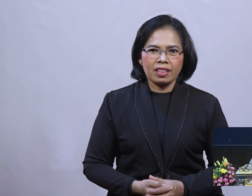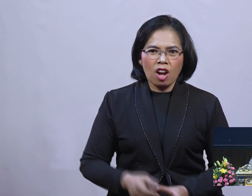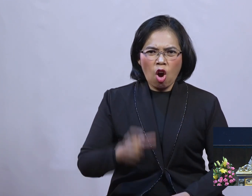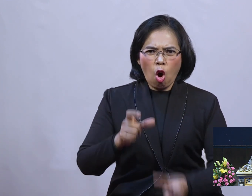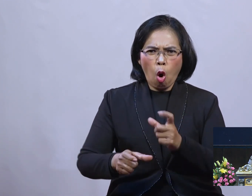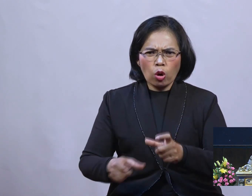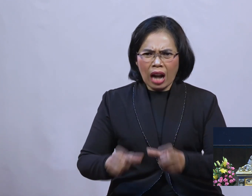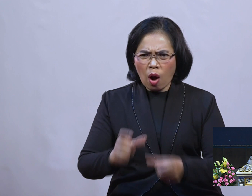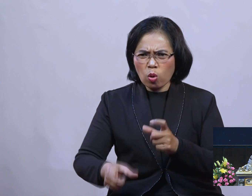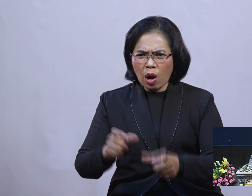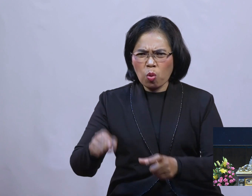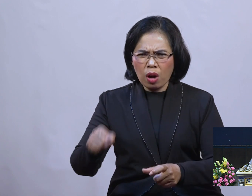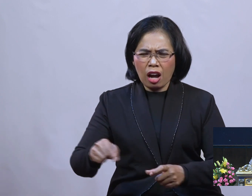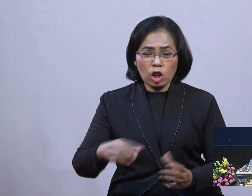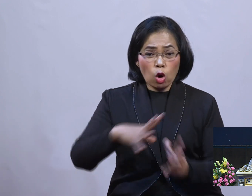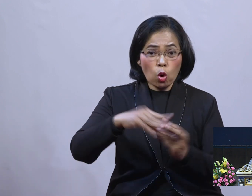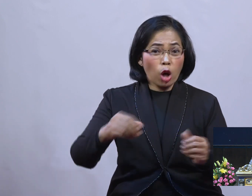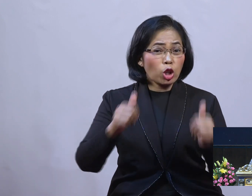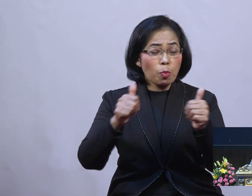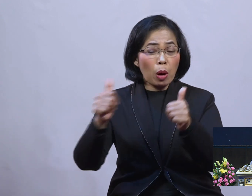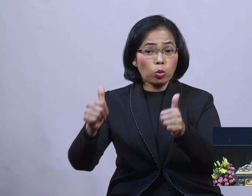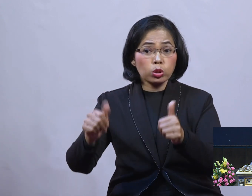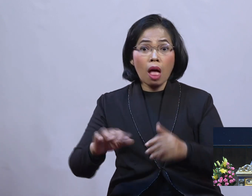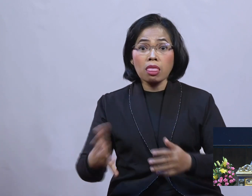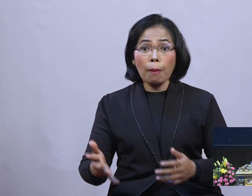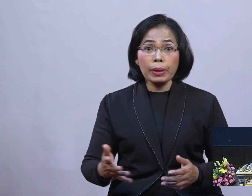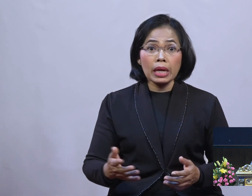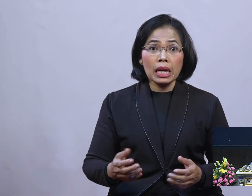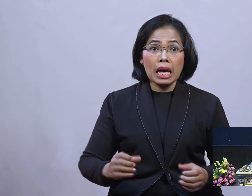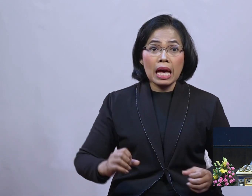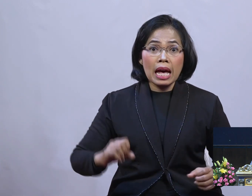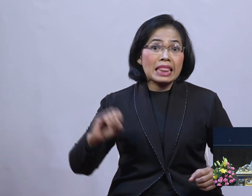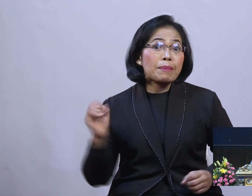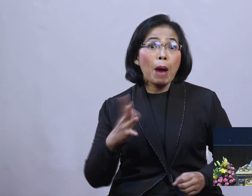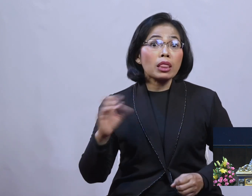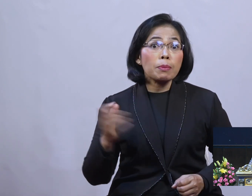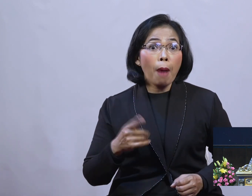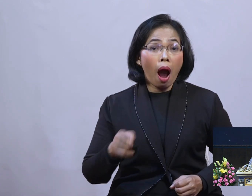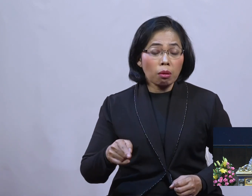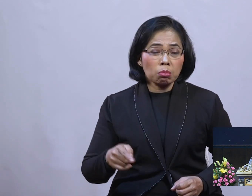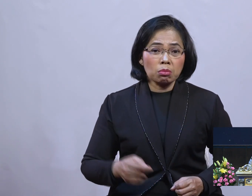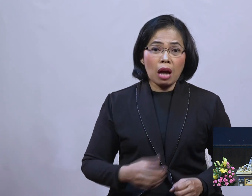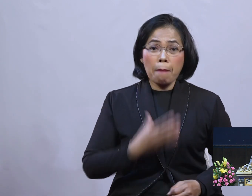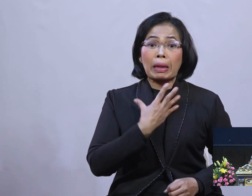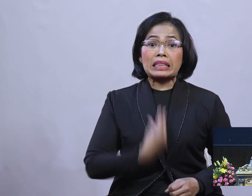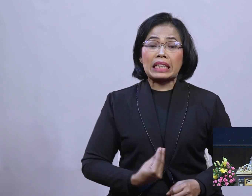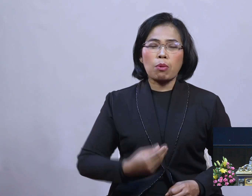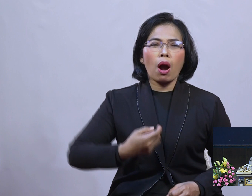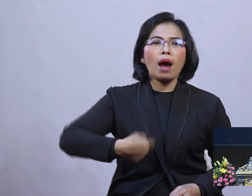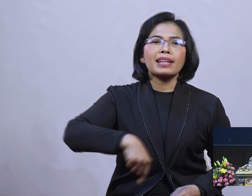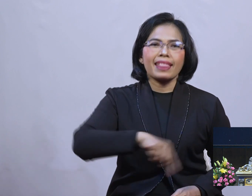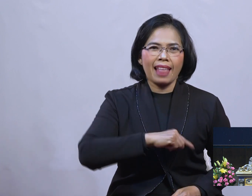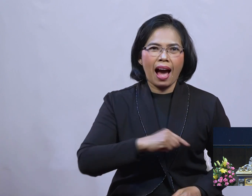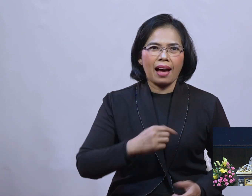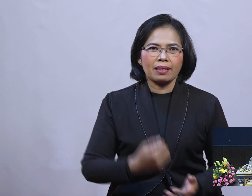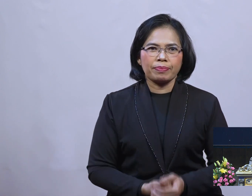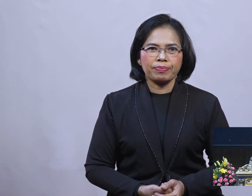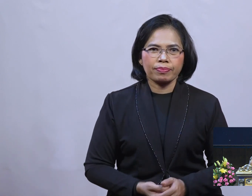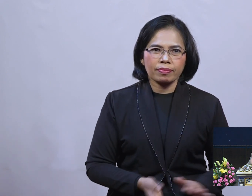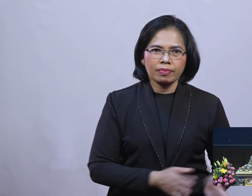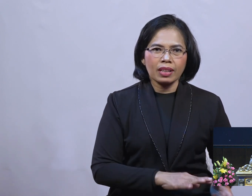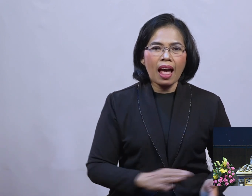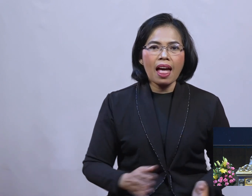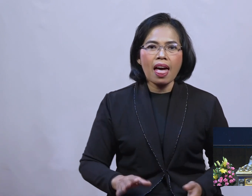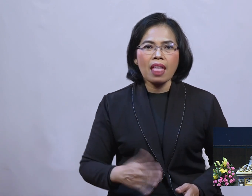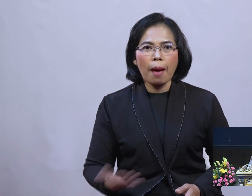mengecewakan kita tiba-tiba bisa menyakitkan kita tiba-tiba bisa melakukan sesuatu yang bisa membuat kita daun tapi hari ini saya mau bilang sama